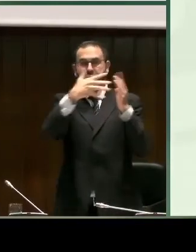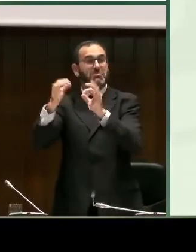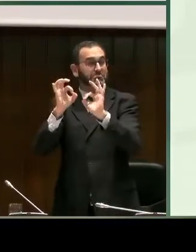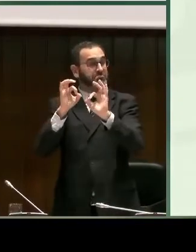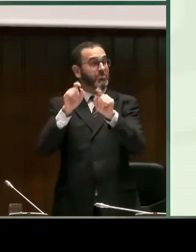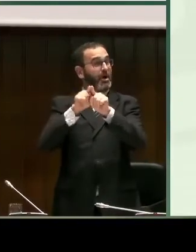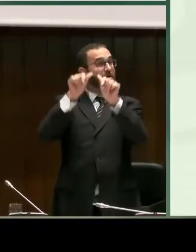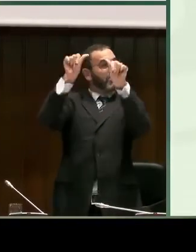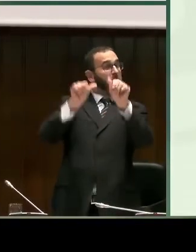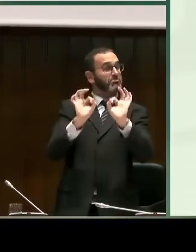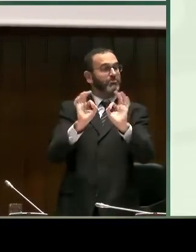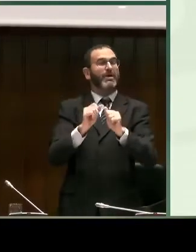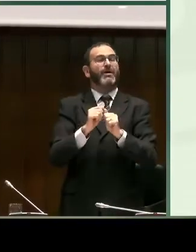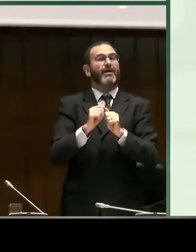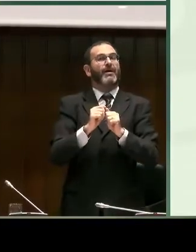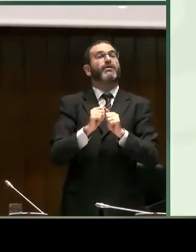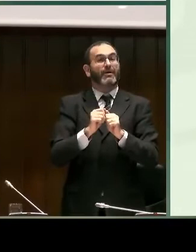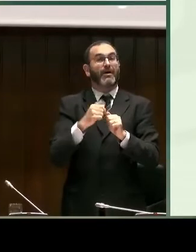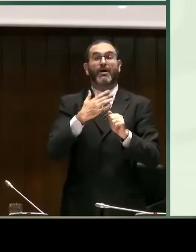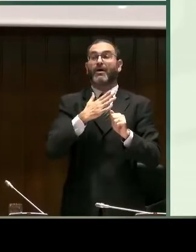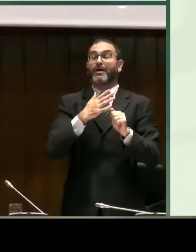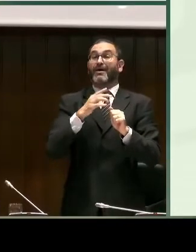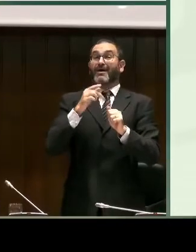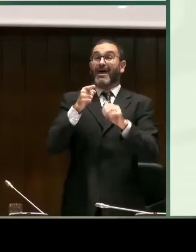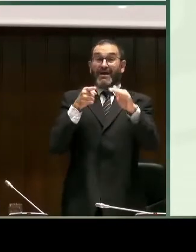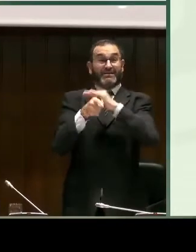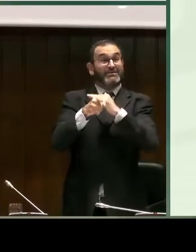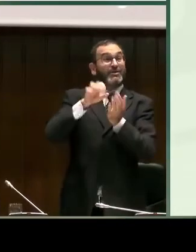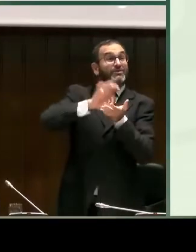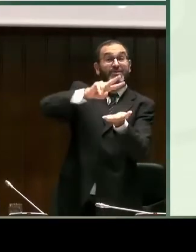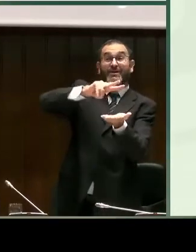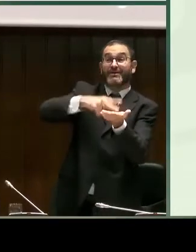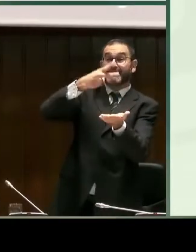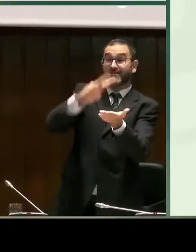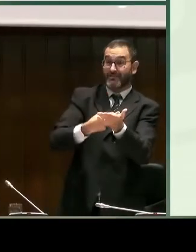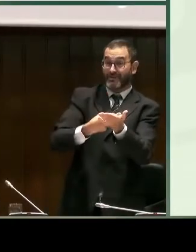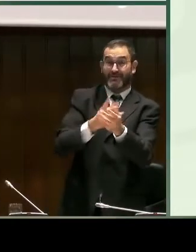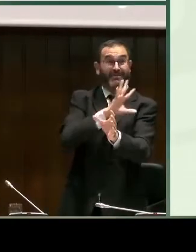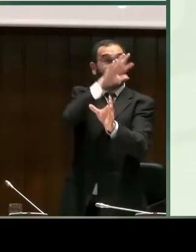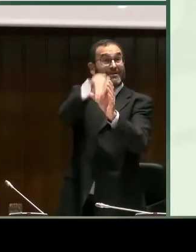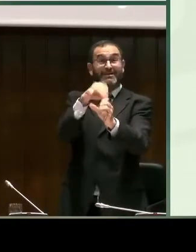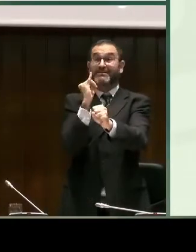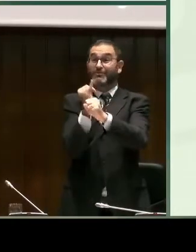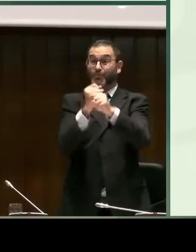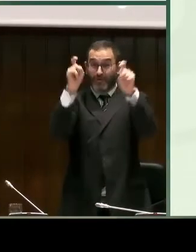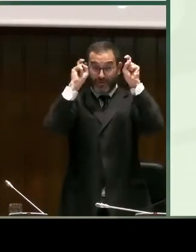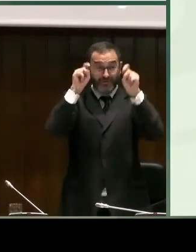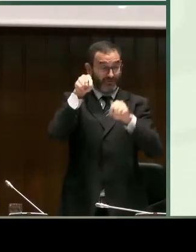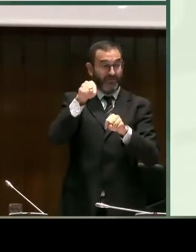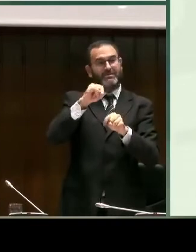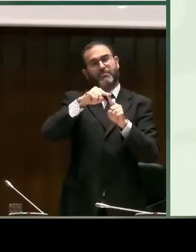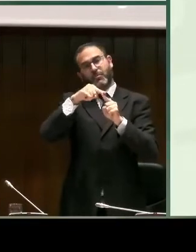hablado de un modelo en la intervención anterior de gestión del servicio de intérpretes, por ejemplo, y en cuanto a este